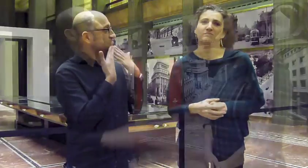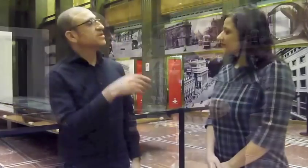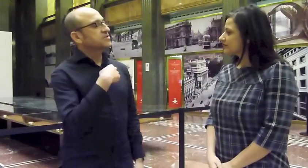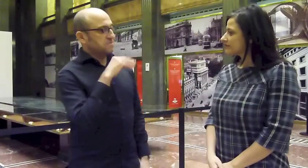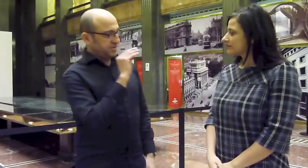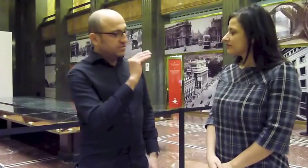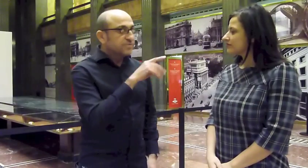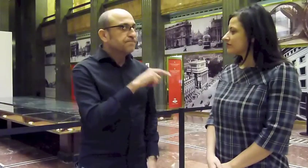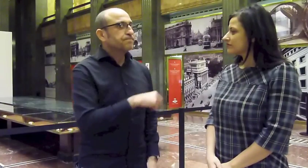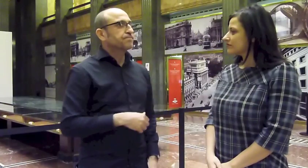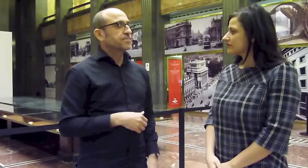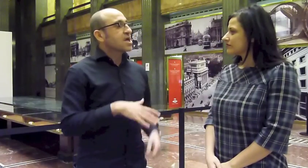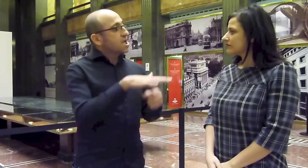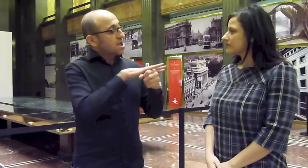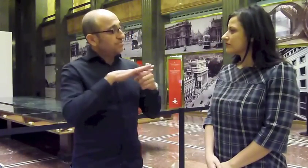la sociedad.